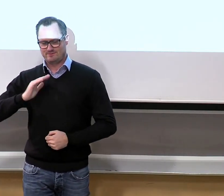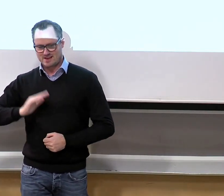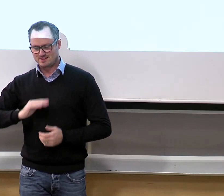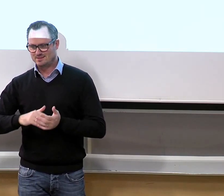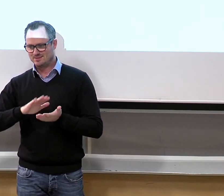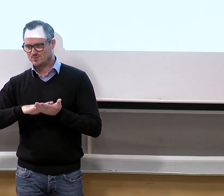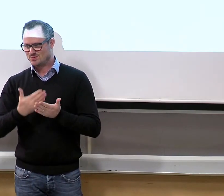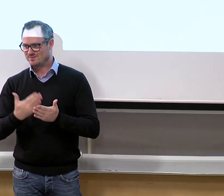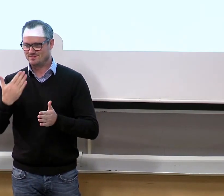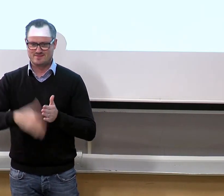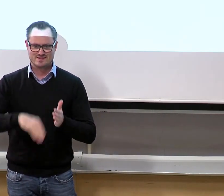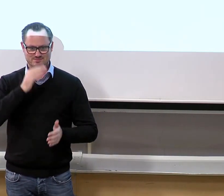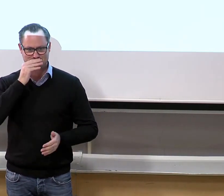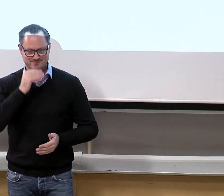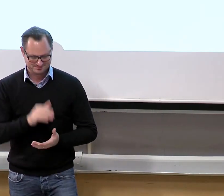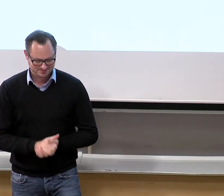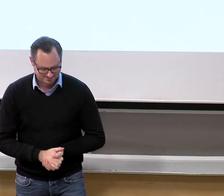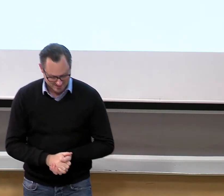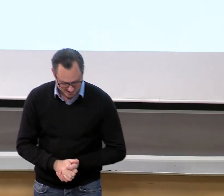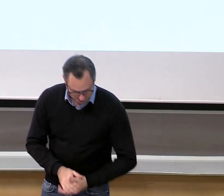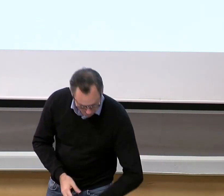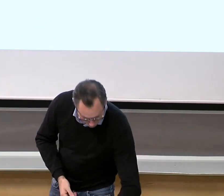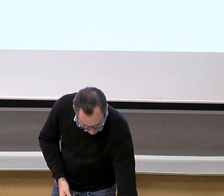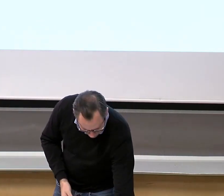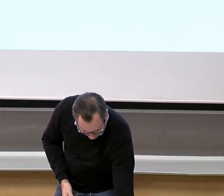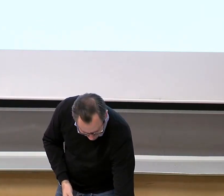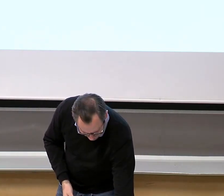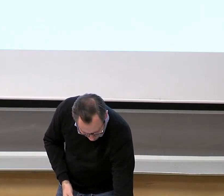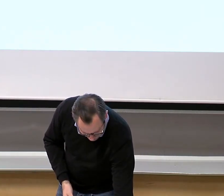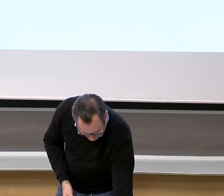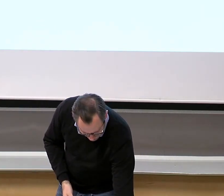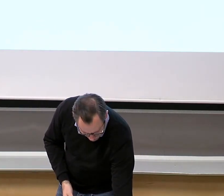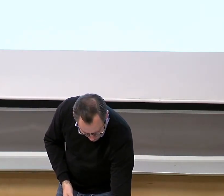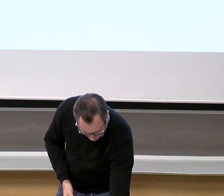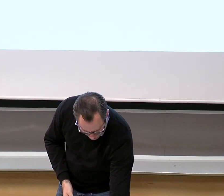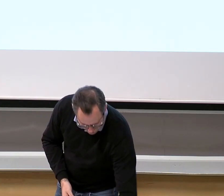och då, så att de hinner tolka till svenska som är lite mer linjärt.